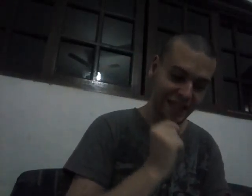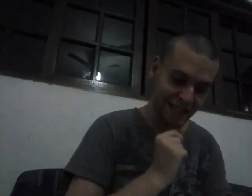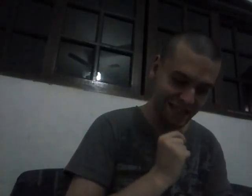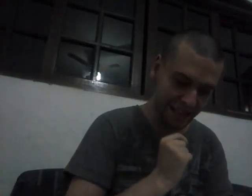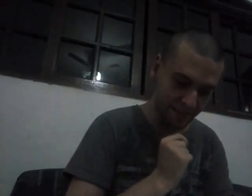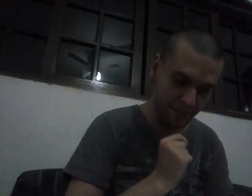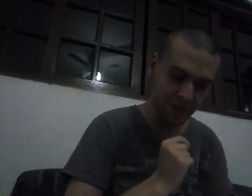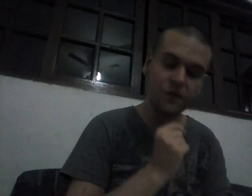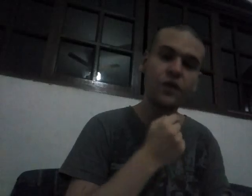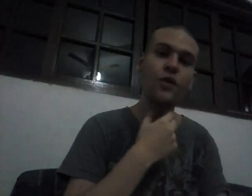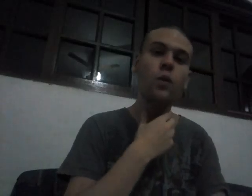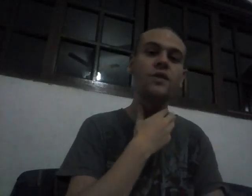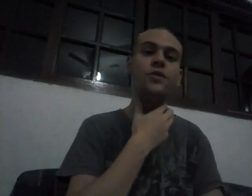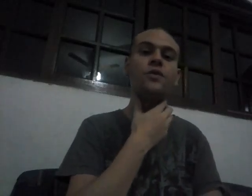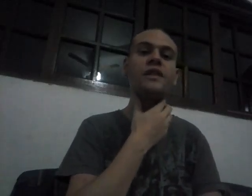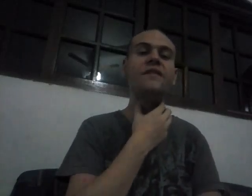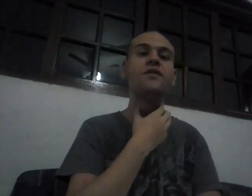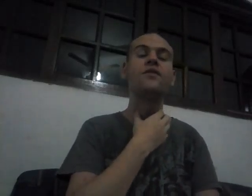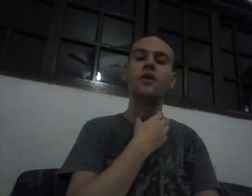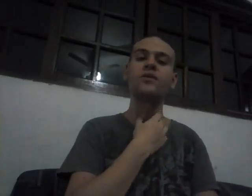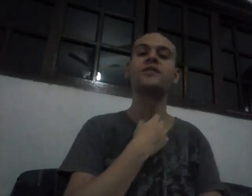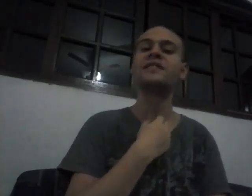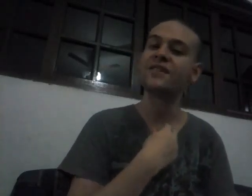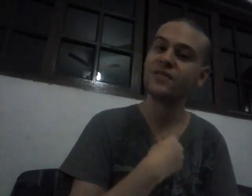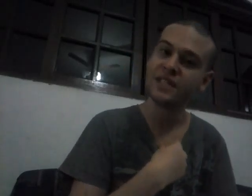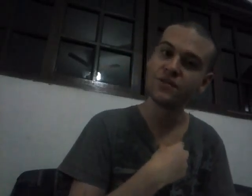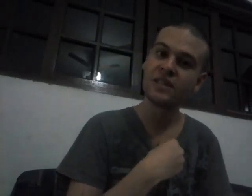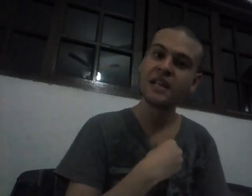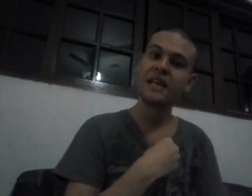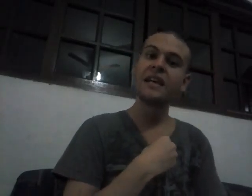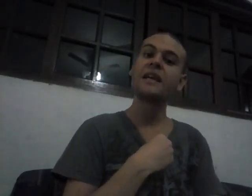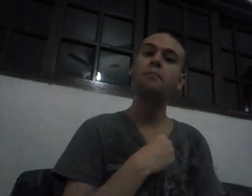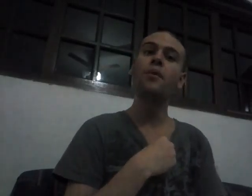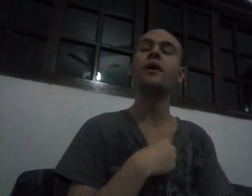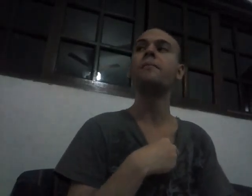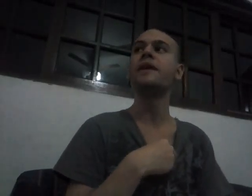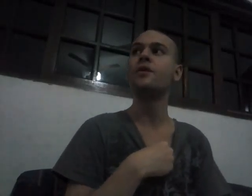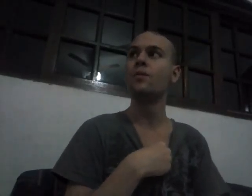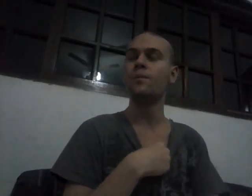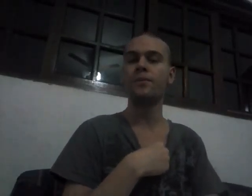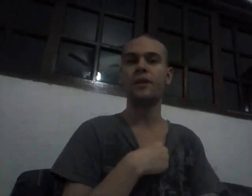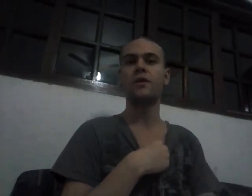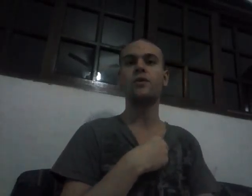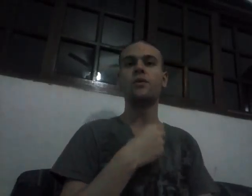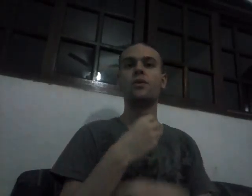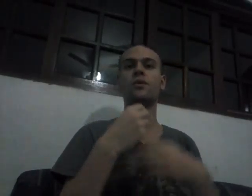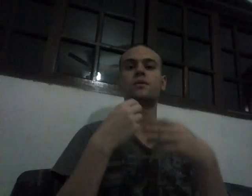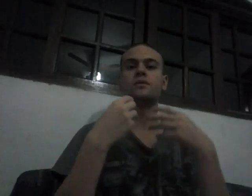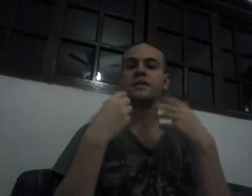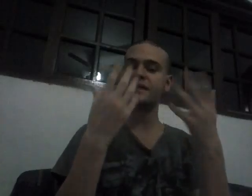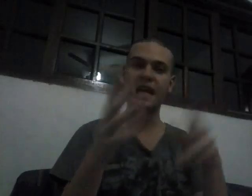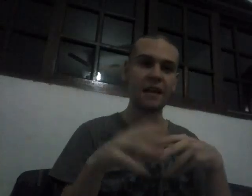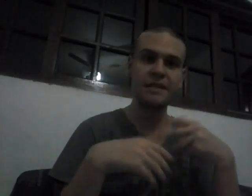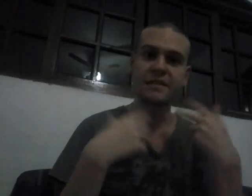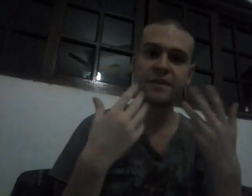1980 foi quando teve o voto nos Estados Unidos que proibiu os intérpretes, as